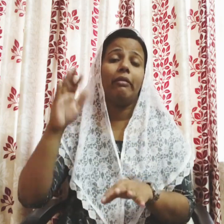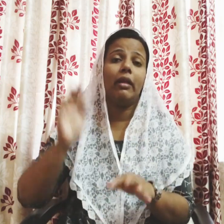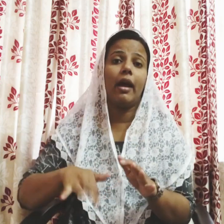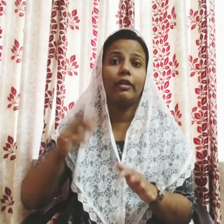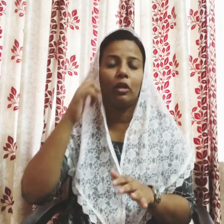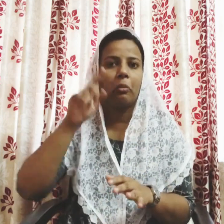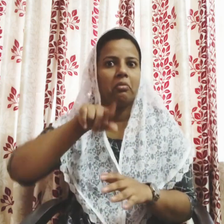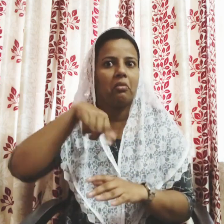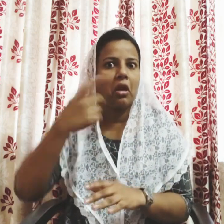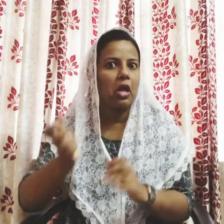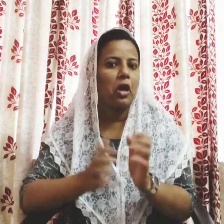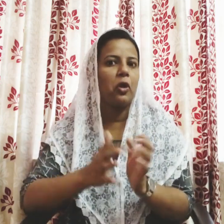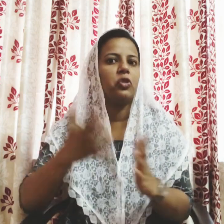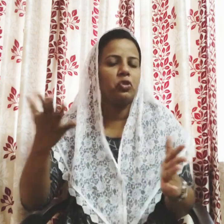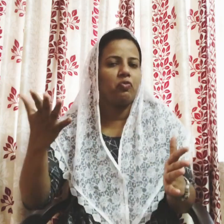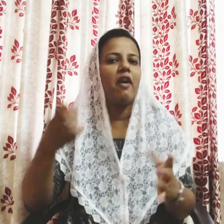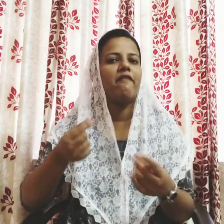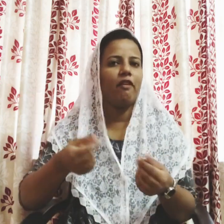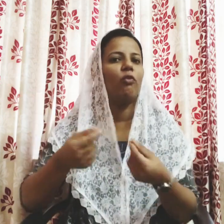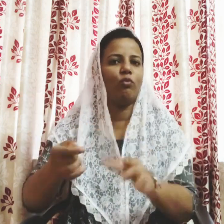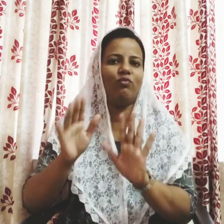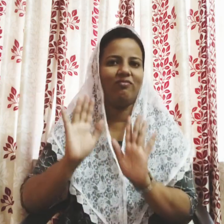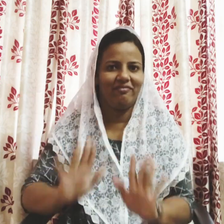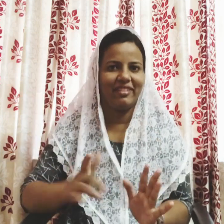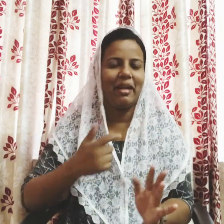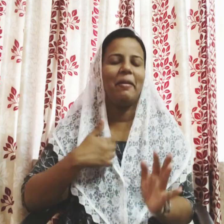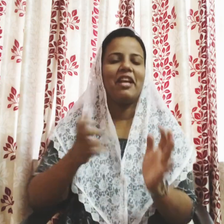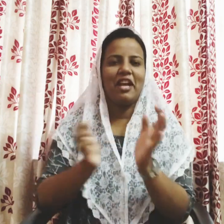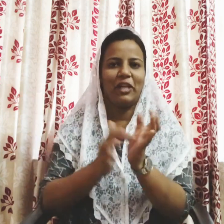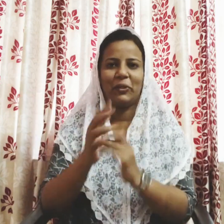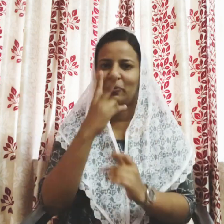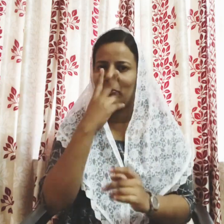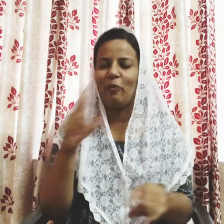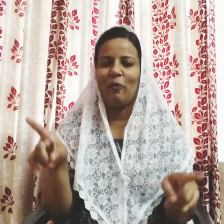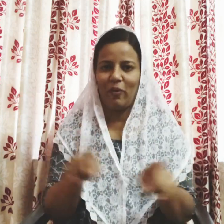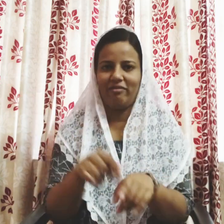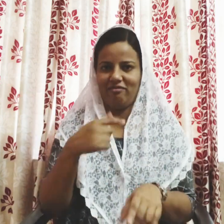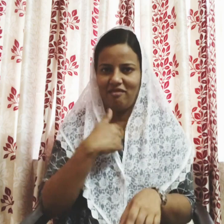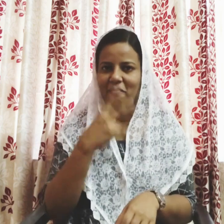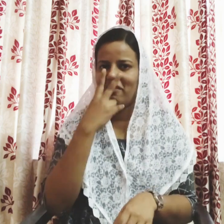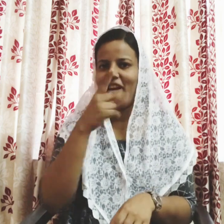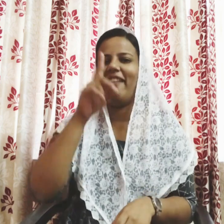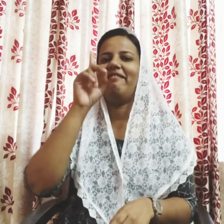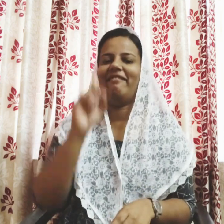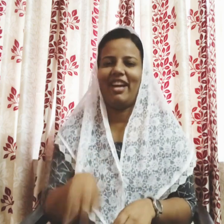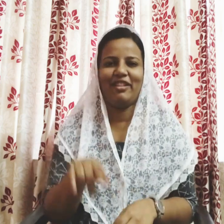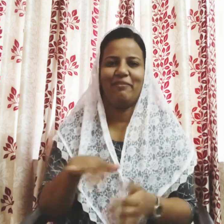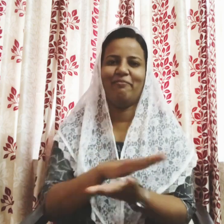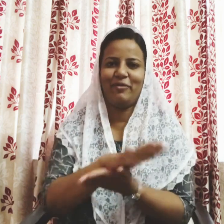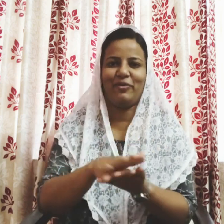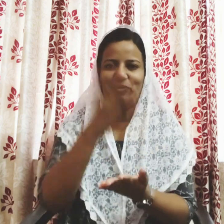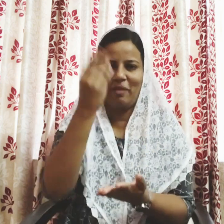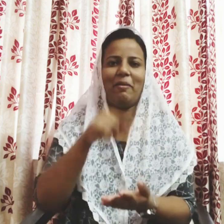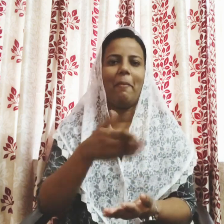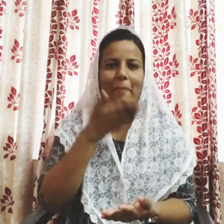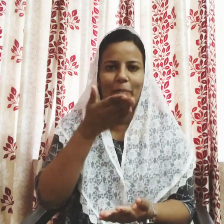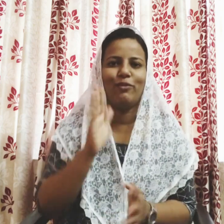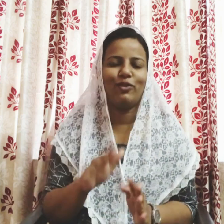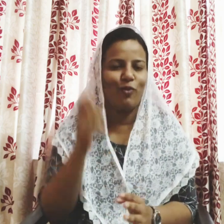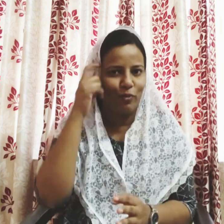കാണും, പക്ഷെ ദൈവം അവരെ കാണുന്ന ശ്രേഷ്ഠന്മാരായിട്ട്, കർത്താവ് കാണുന്ന കണ്ണുകൊണ്ട് മറ്റുള്ളവരെ കാണുവാൻ ഇന്ന് പകൽക്കാലം പരിശുദ്ധാത്മാവ് നമ്മളെ ഓർപ്പിക്കുന്നു.